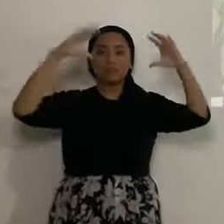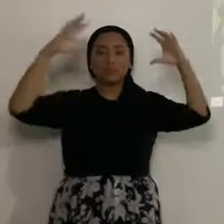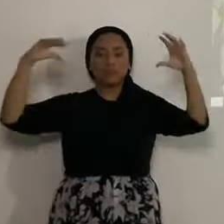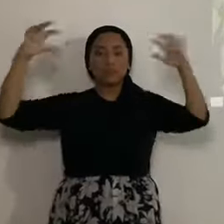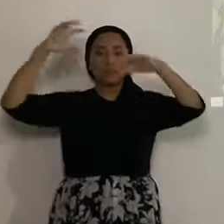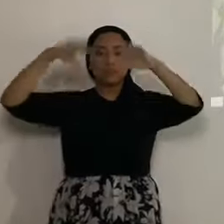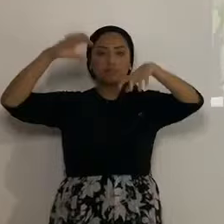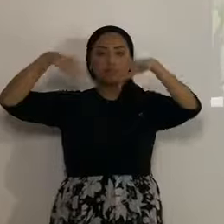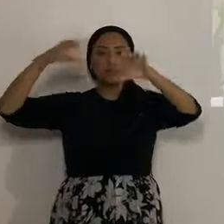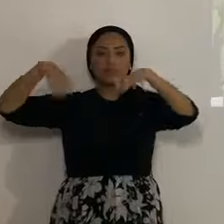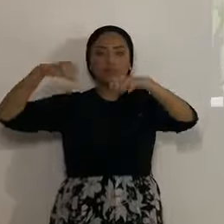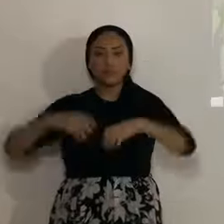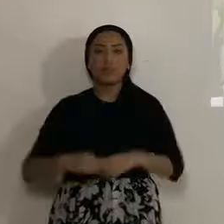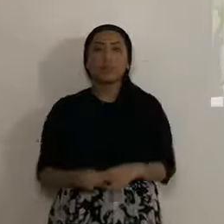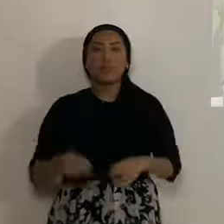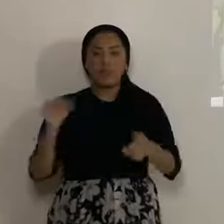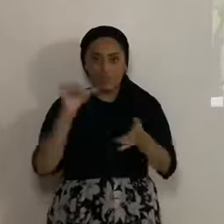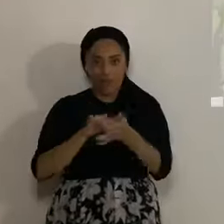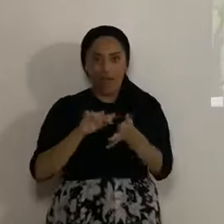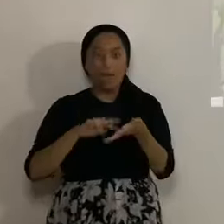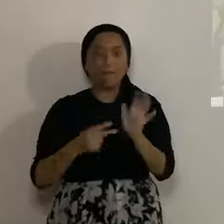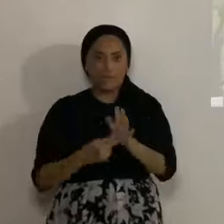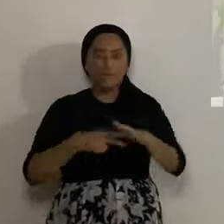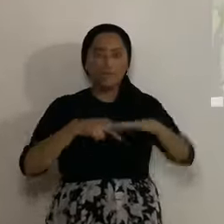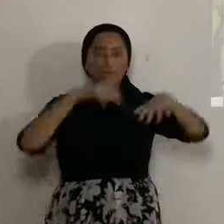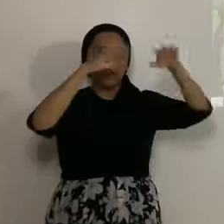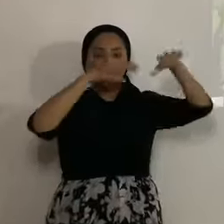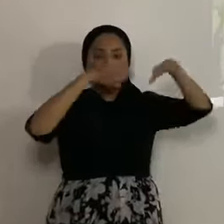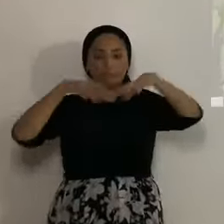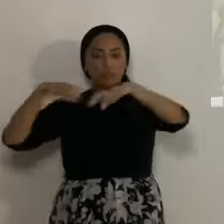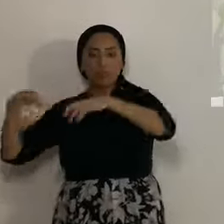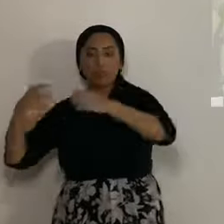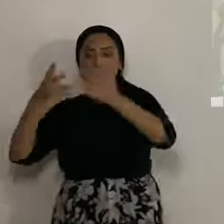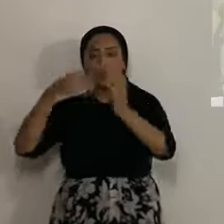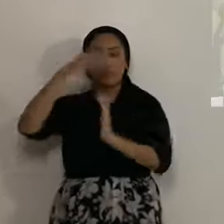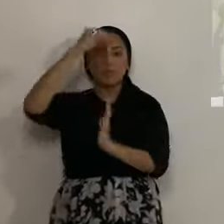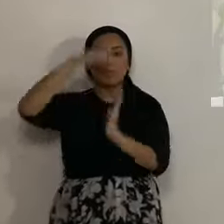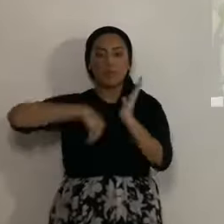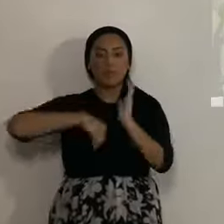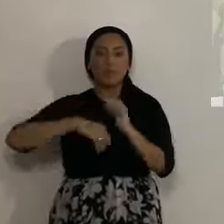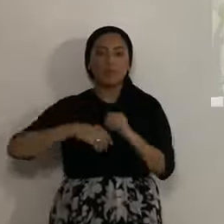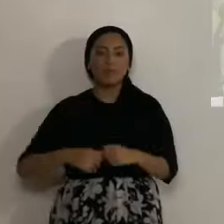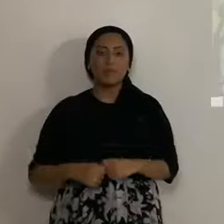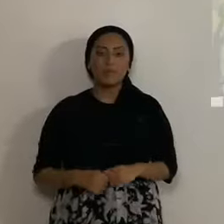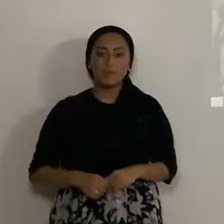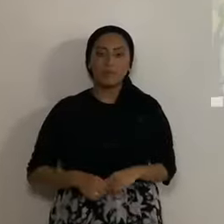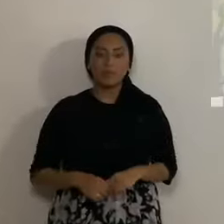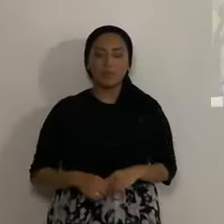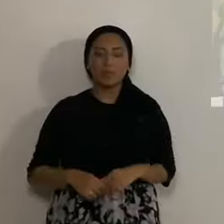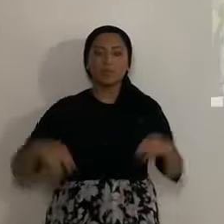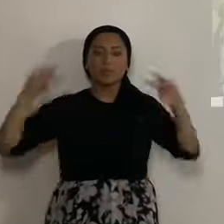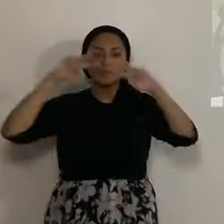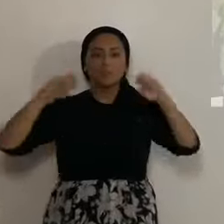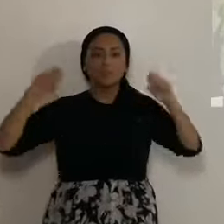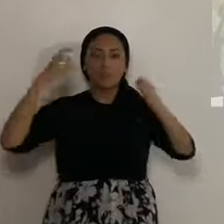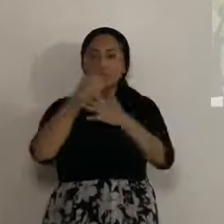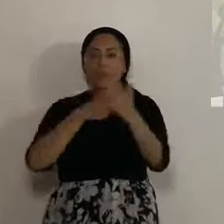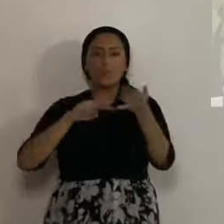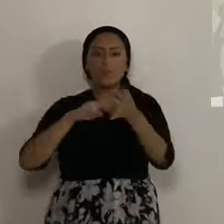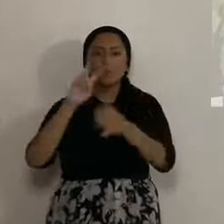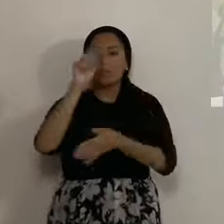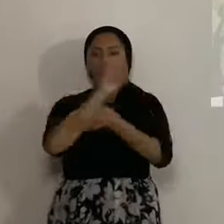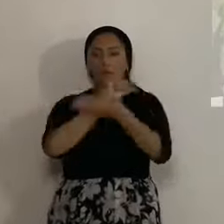tardía. Eso significa rocío, si quieren anotarlo. A ver, entonces vamos a analizar qué significan estos dos